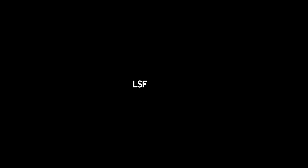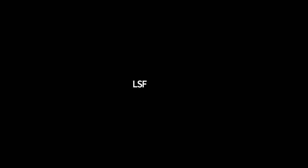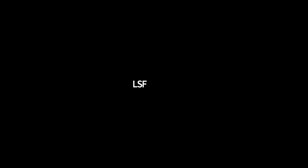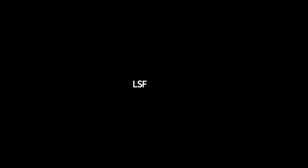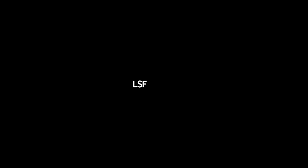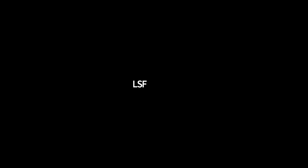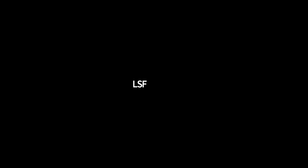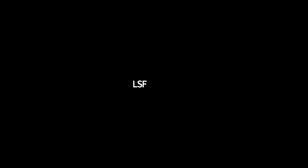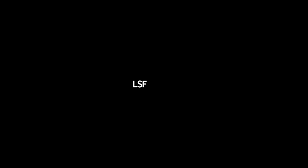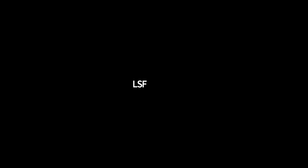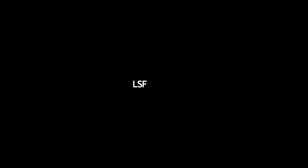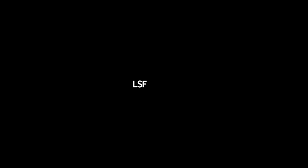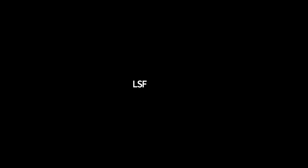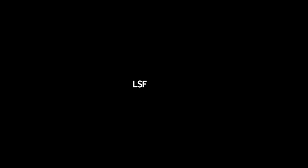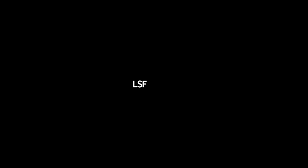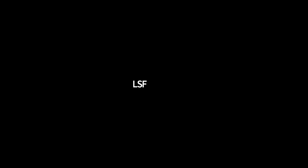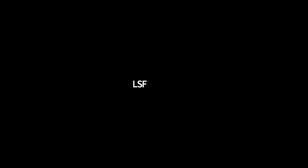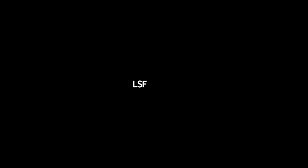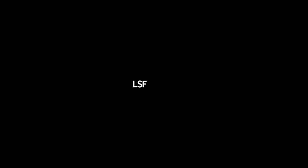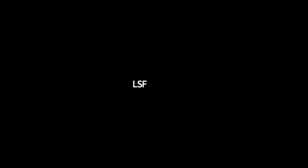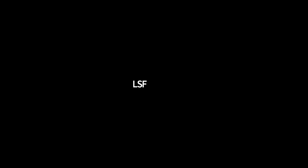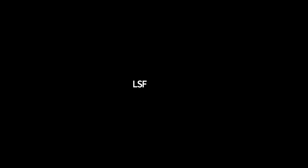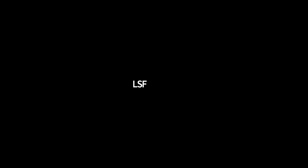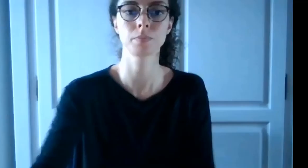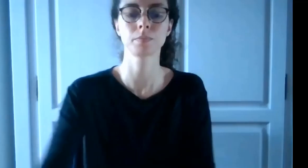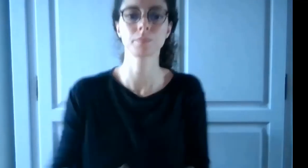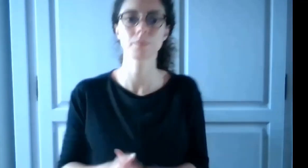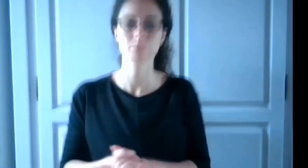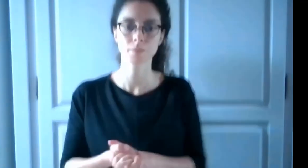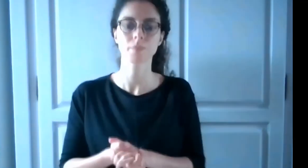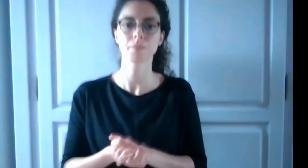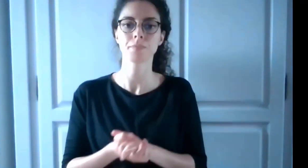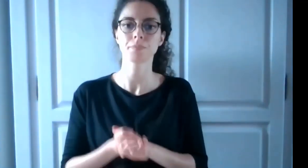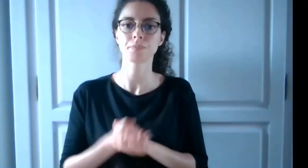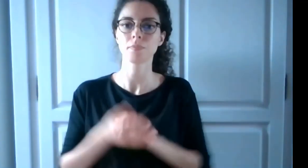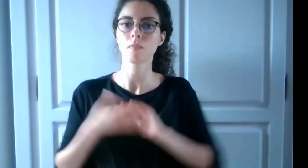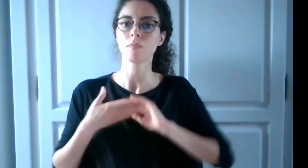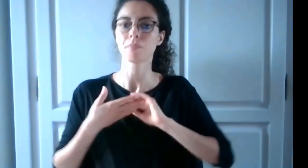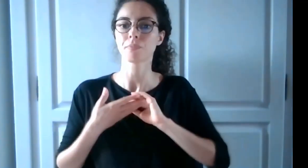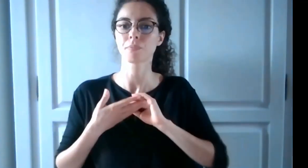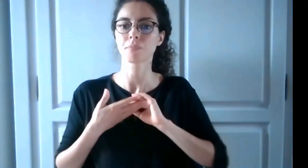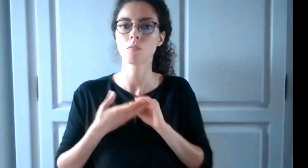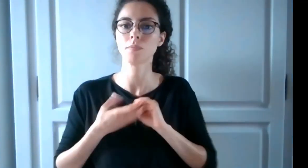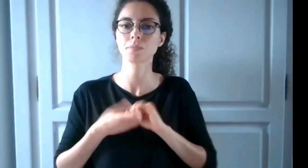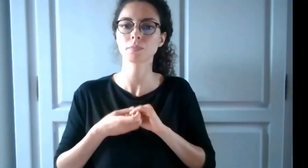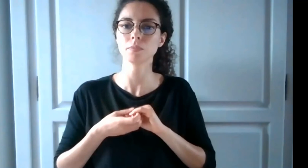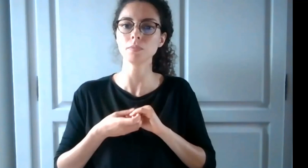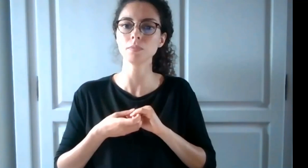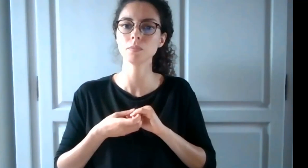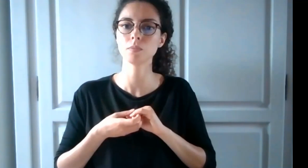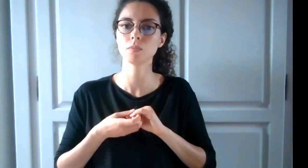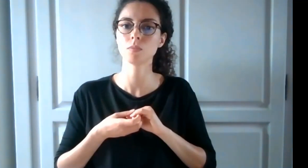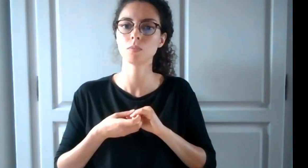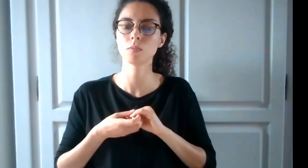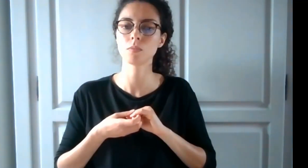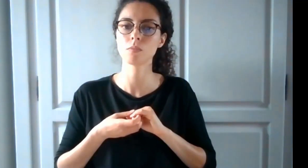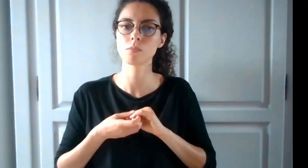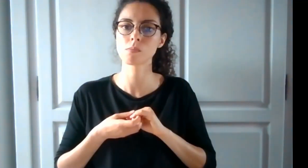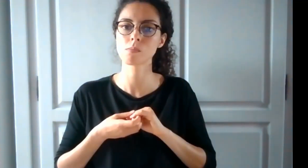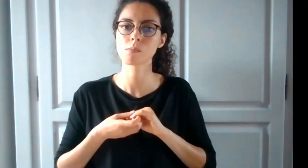pour dire un mot de conclusion ? Merci à tous, merci Véronique pour ce temps d'échange. Donc